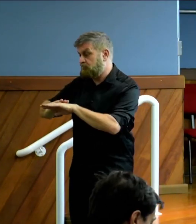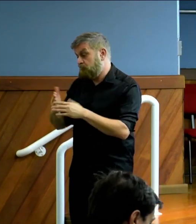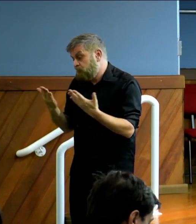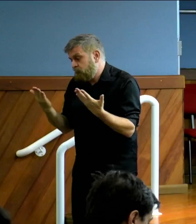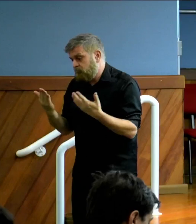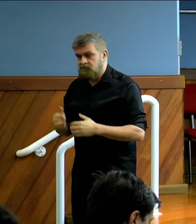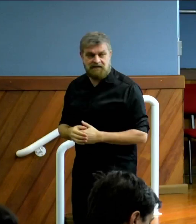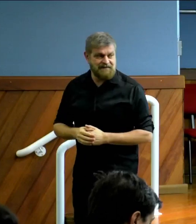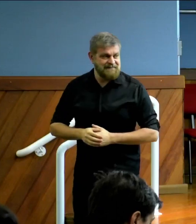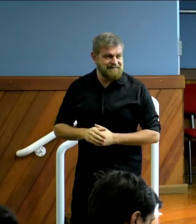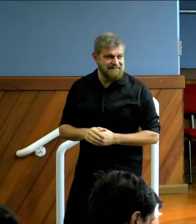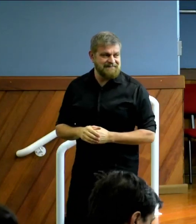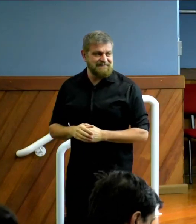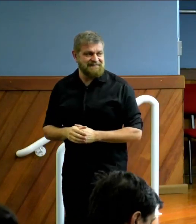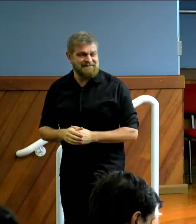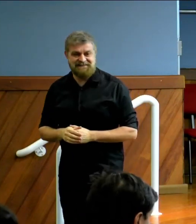A gente...